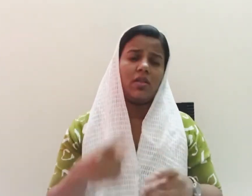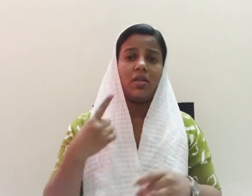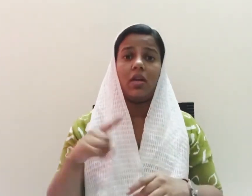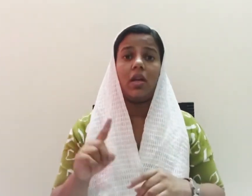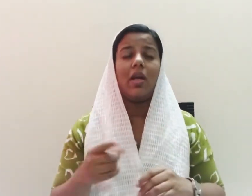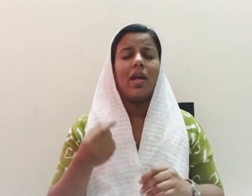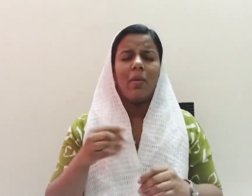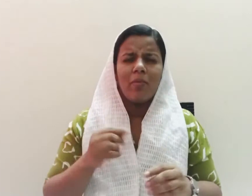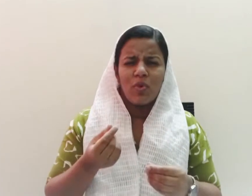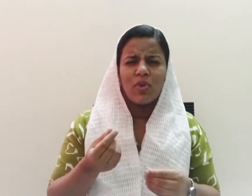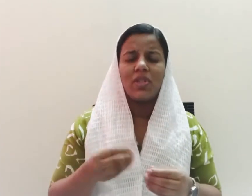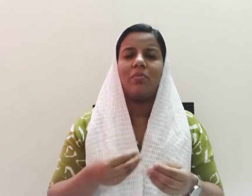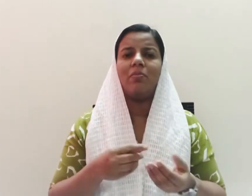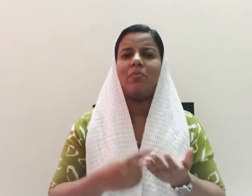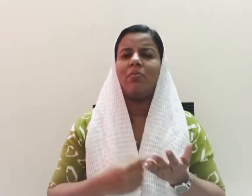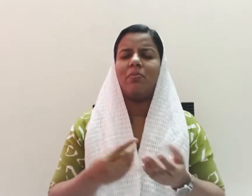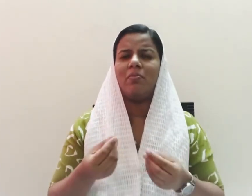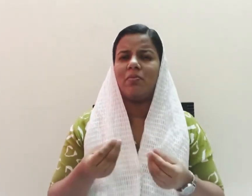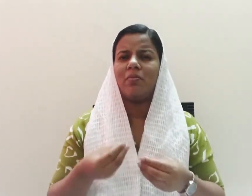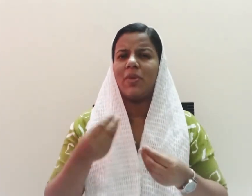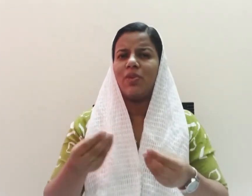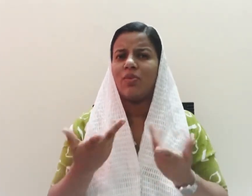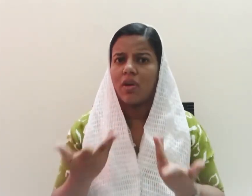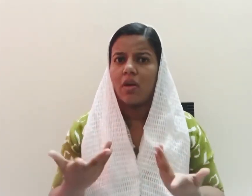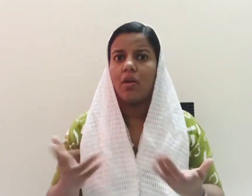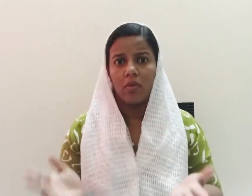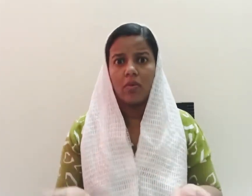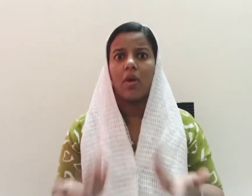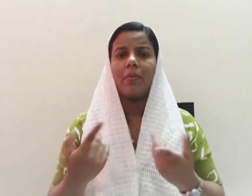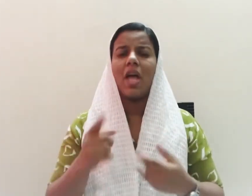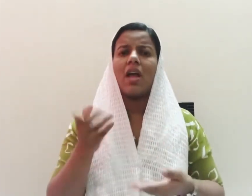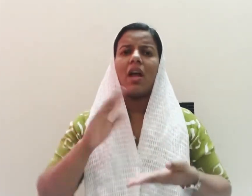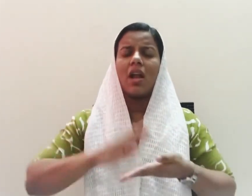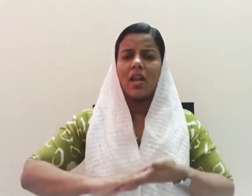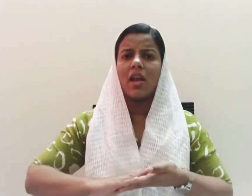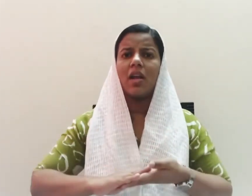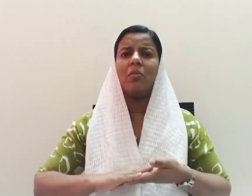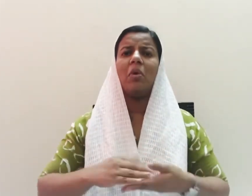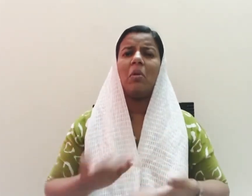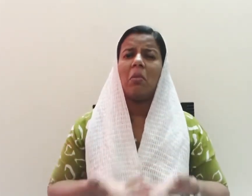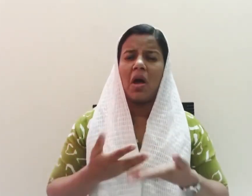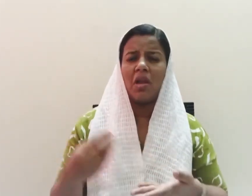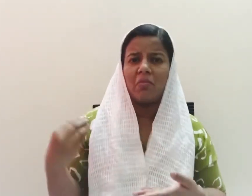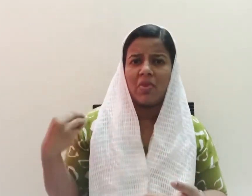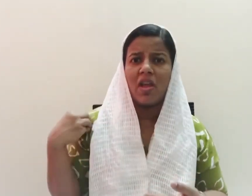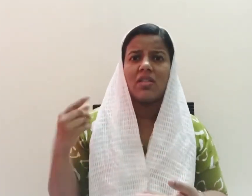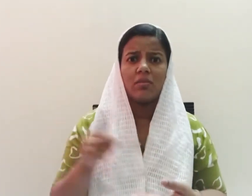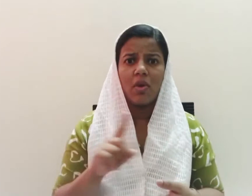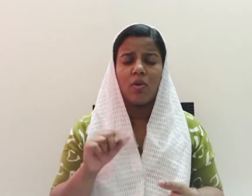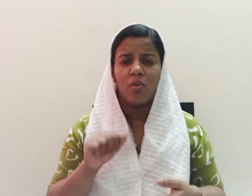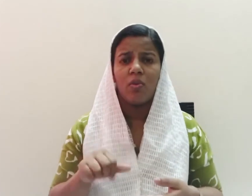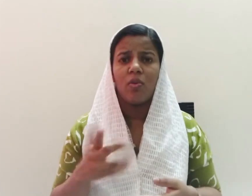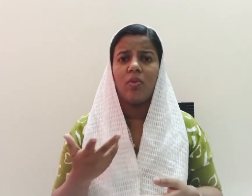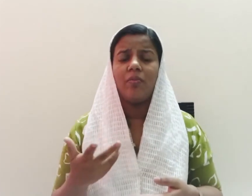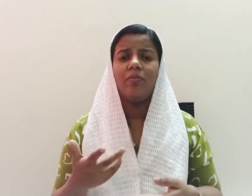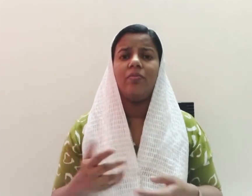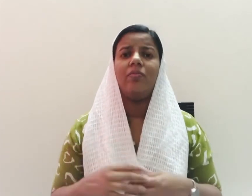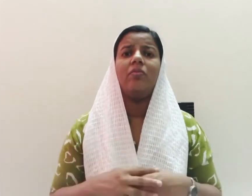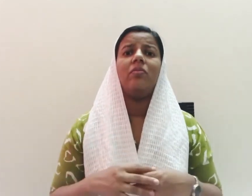മാർഗമില്ലെങ്കിൽ പോലും നമുക്ക് ചെയ്യാവുന്നത് ചെയ്യുന്നത് നന്മയാണ്. ഒരു പെൺകുഞ്ഞിൻ്റെ കല്യാണം, ആ വീട്ടുകാർ ഭാരപ്പെട്ടിരിക്കുക, അപ്പോൾ അവർക്ക് നമുക്ക് ആ